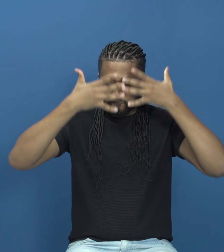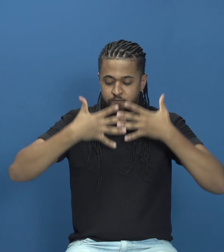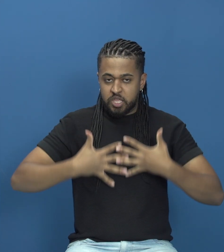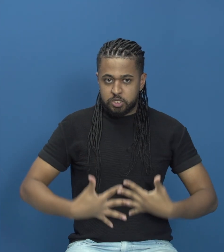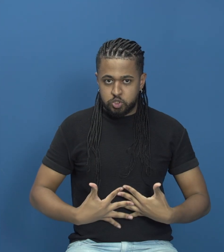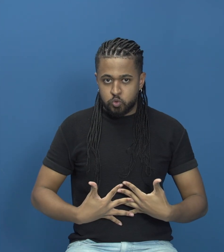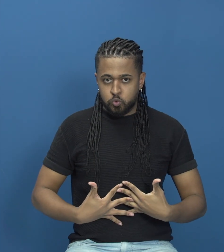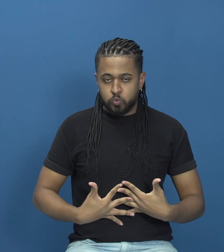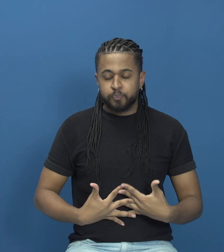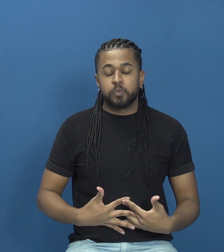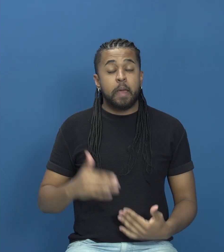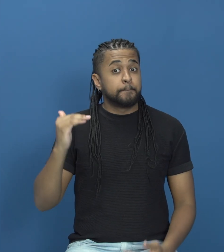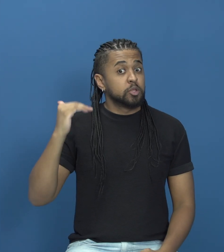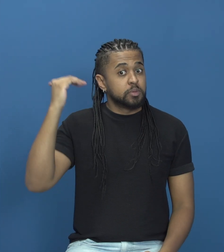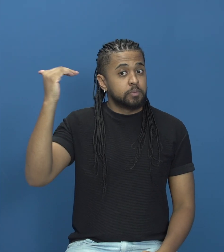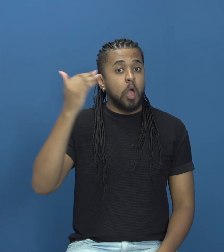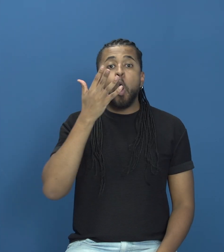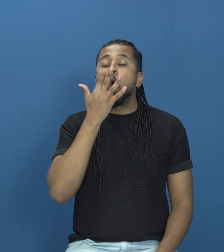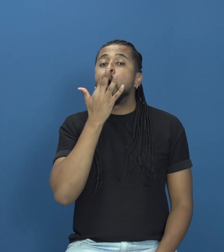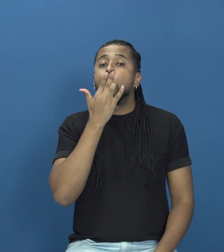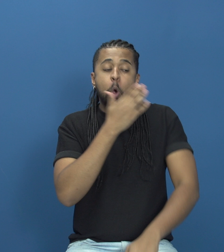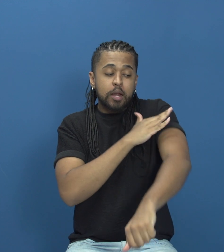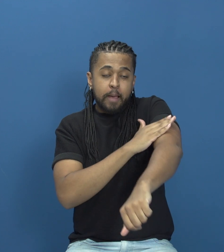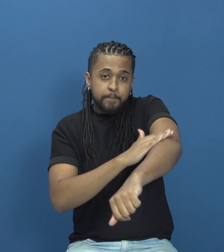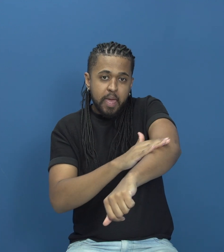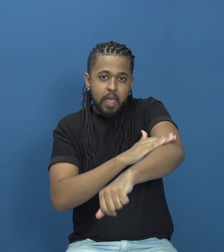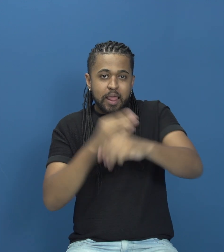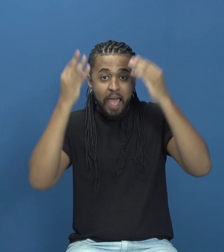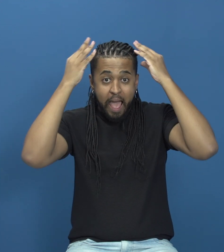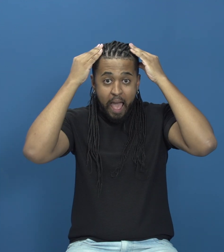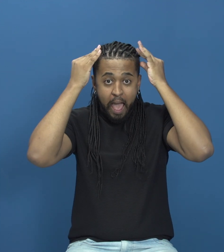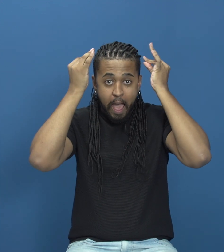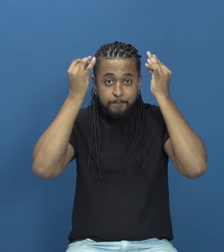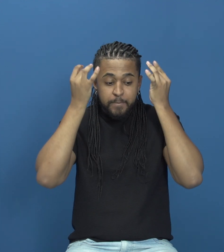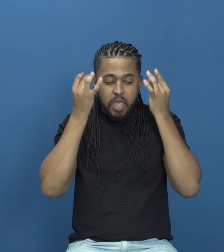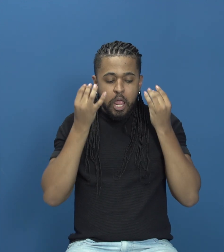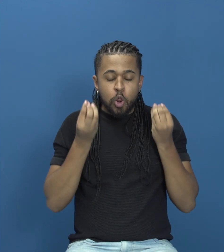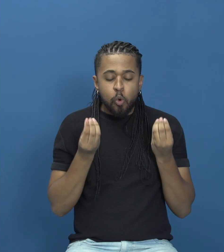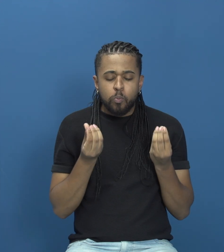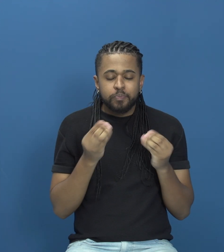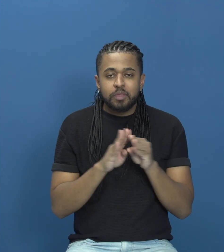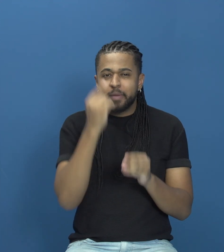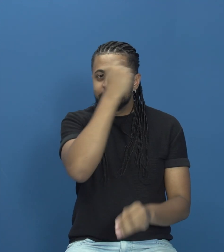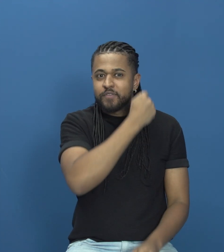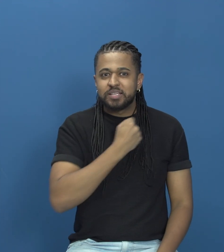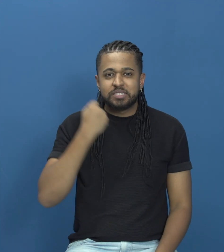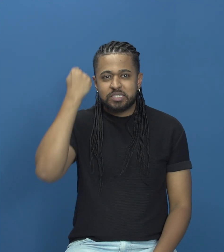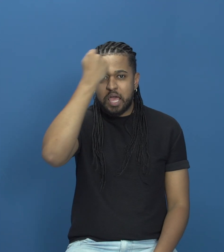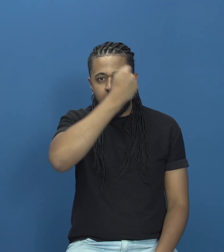indivíduo, predominantemente a cor da pele, a textura do cabelo e os aspectos faciais